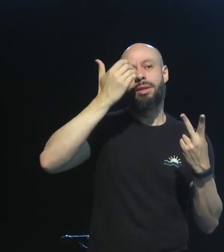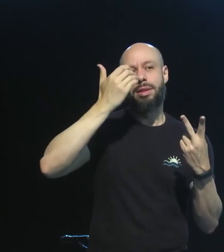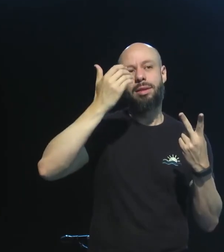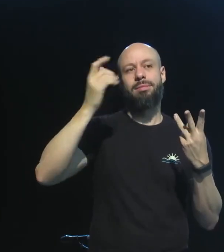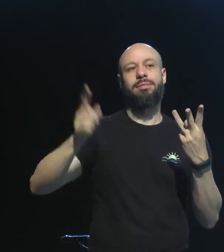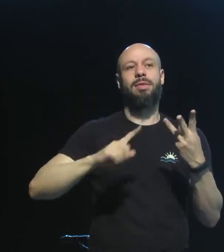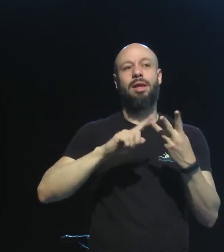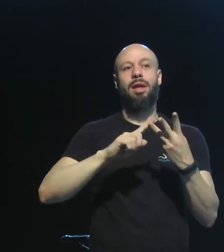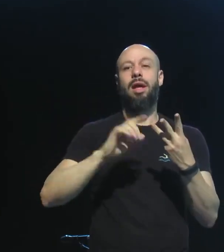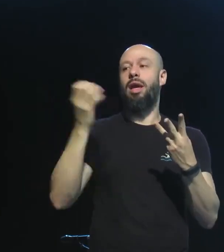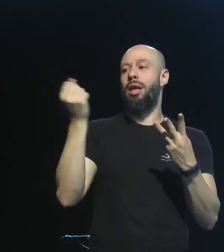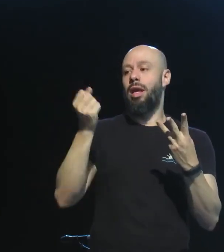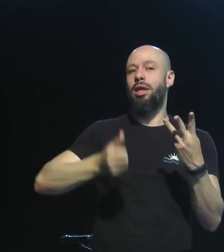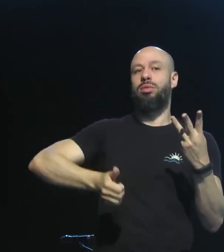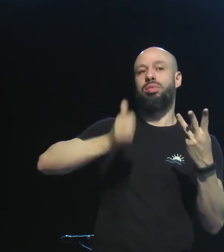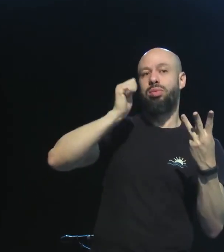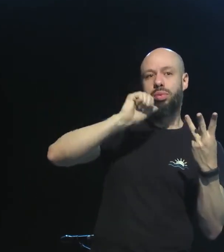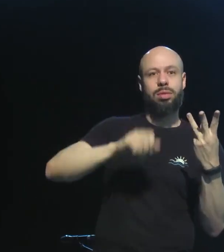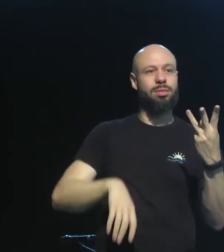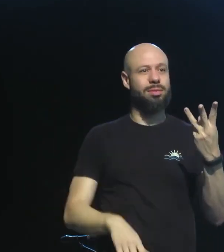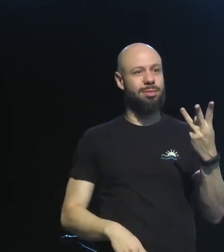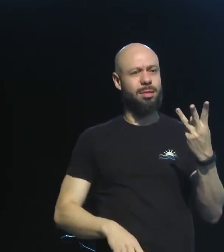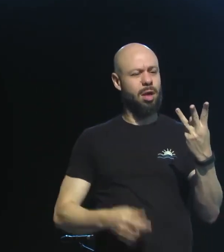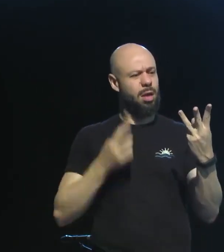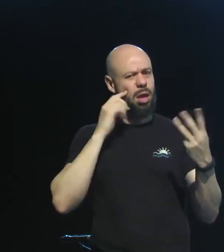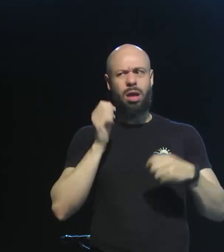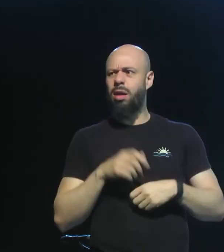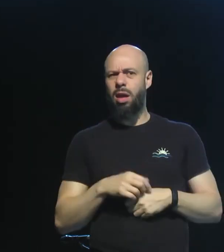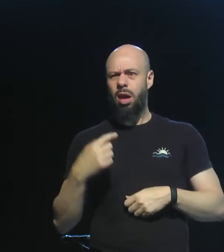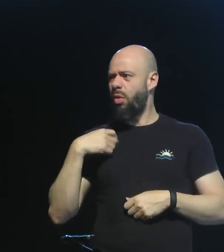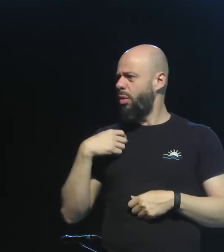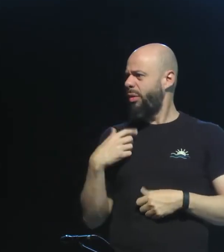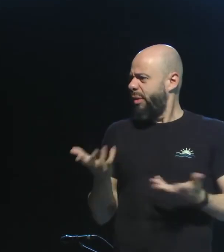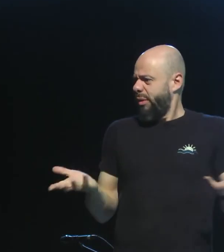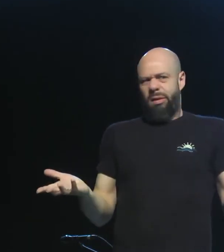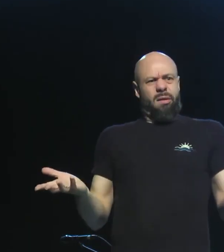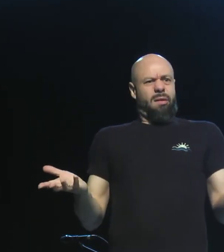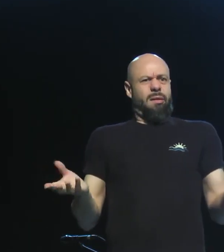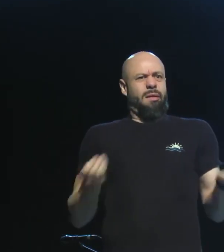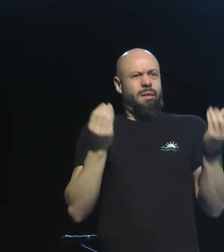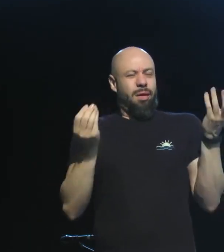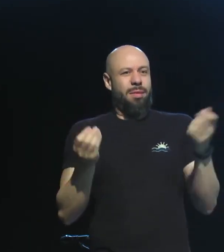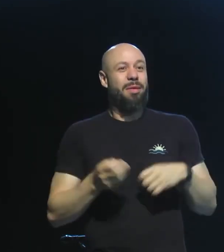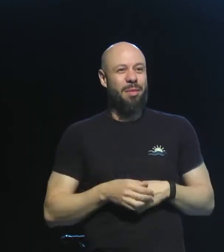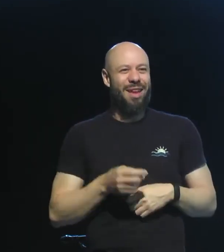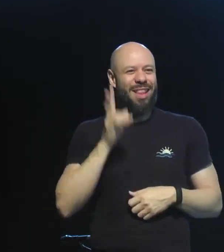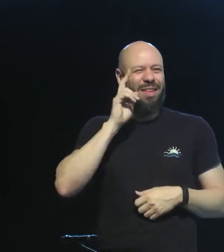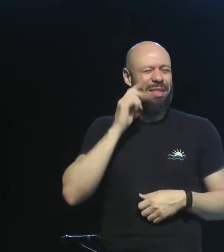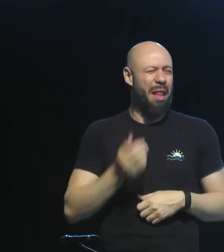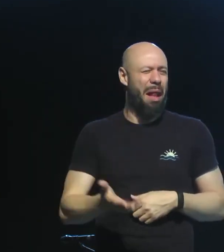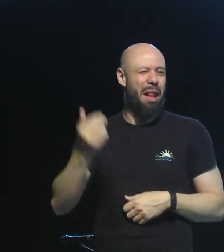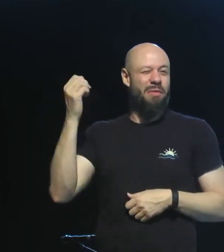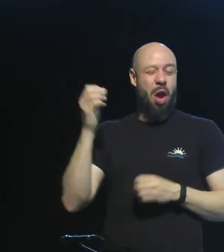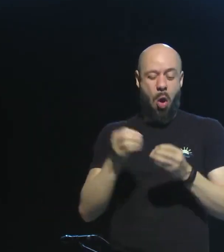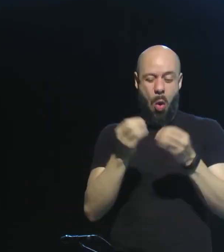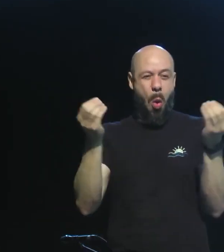maçã e tomar leite. Eu olhei para a cara da minha mãe e me lembrei do tempo que eu era guri, que a minha mãe socava gemada em nós. Vocês conhecem gemada?